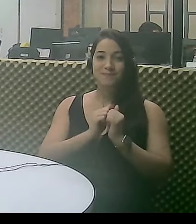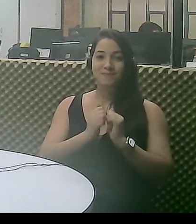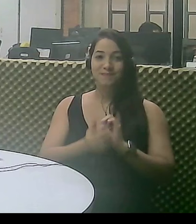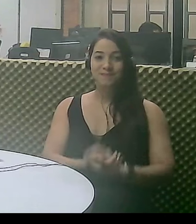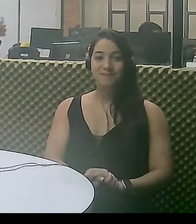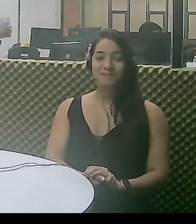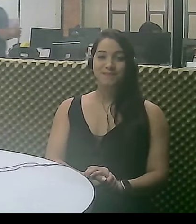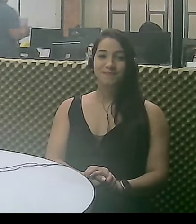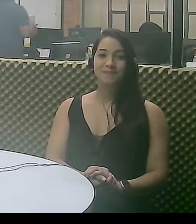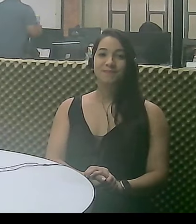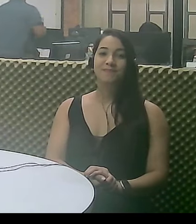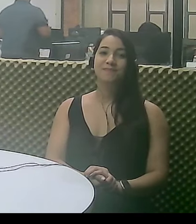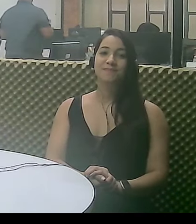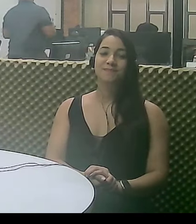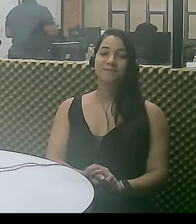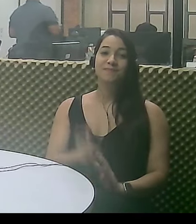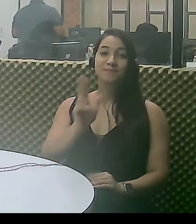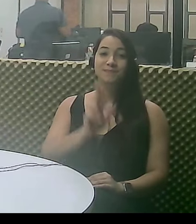Vem com a gente.